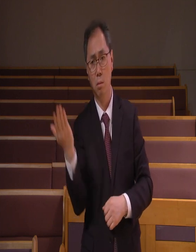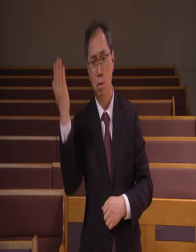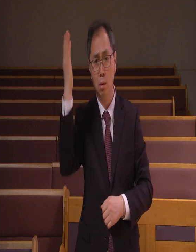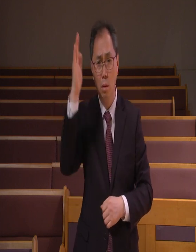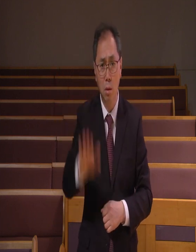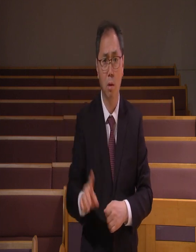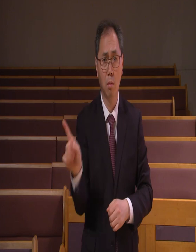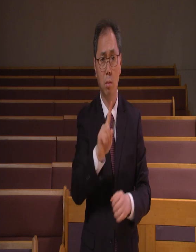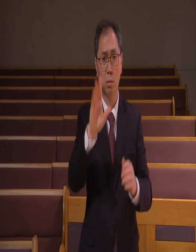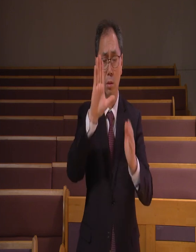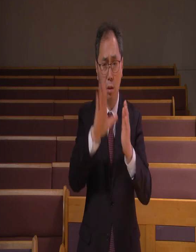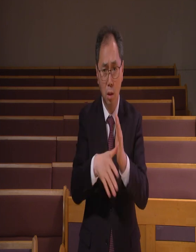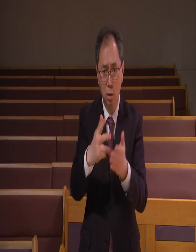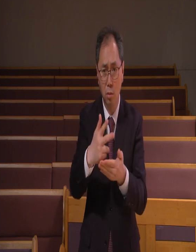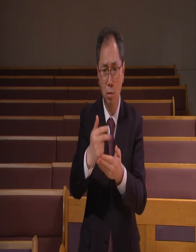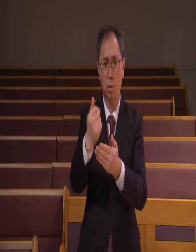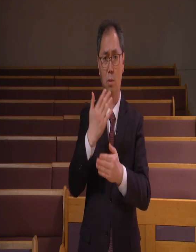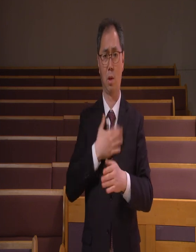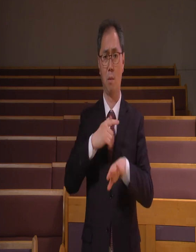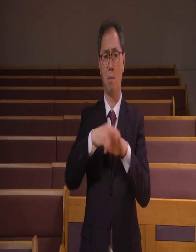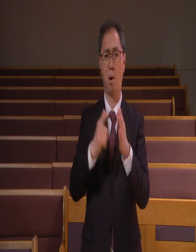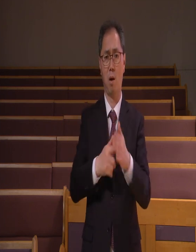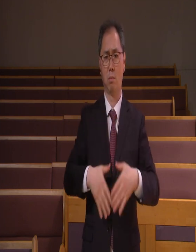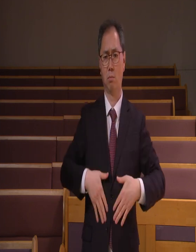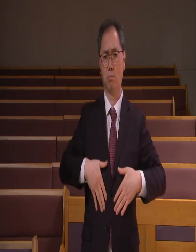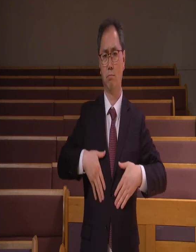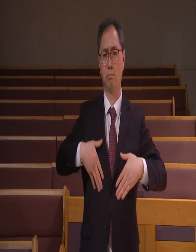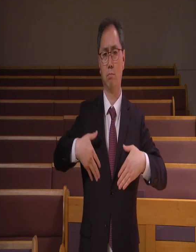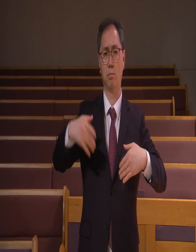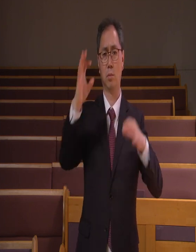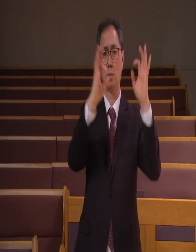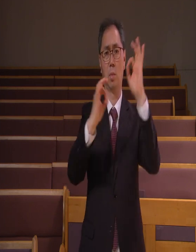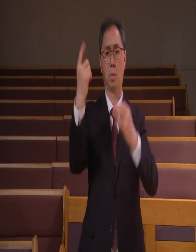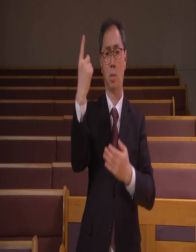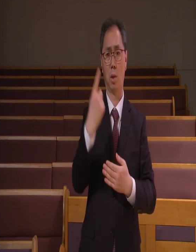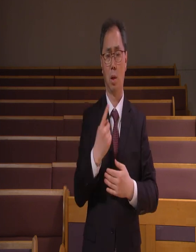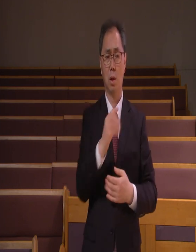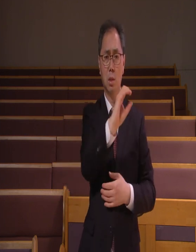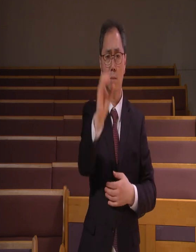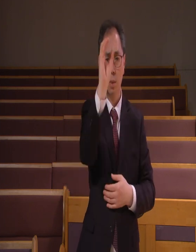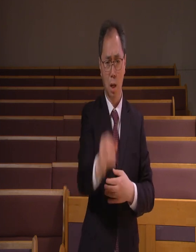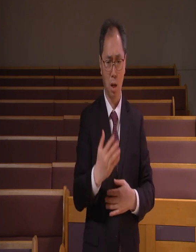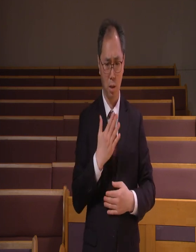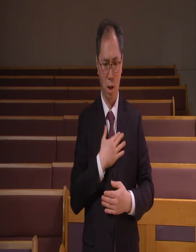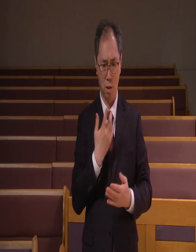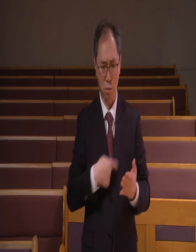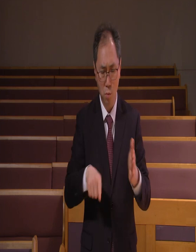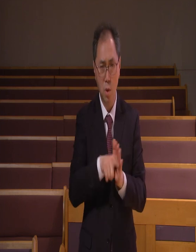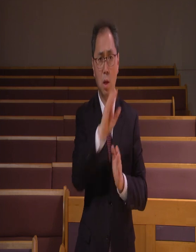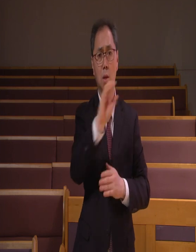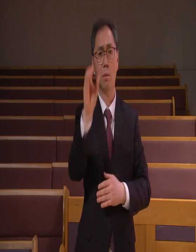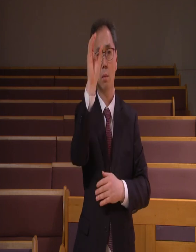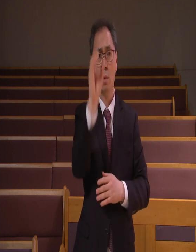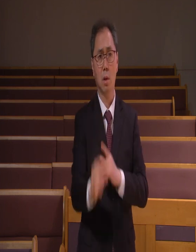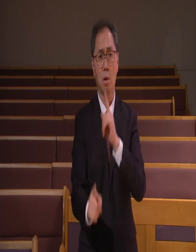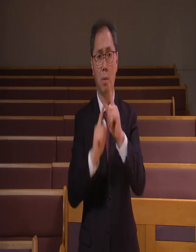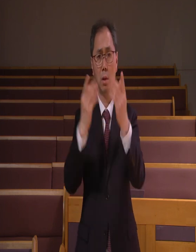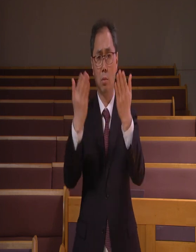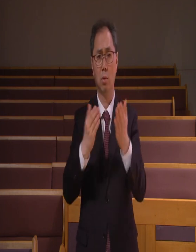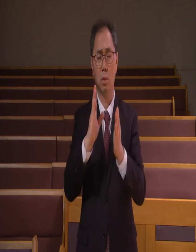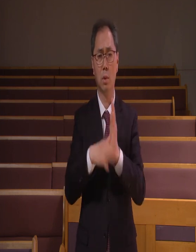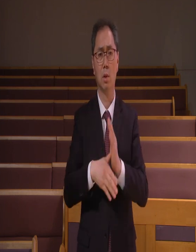그러나 어느 때 주님께서 나에게 찾아오셔서 바로 그 십자가가 나를 위한 십자가라고 말씀하여 주셨을